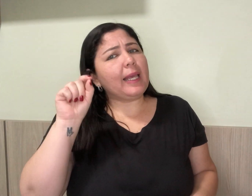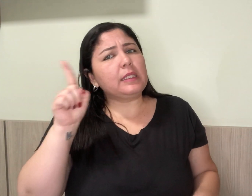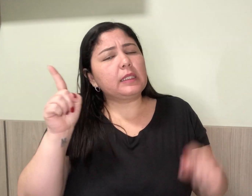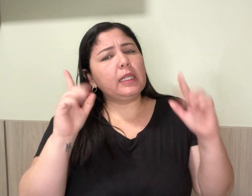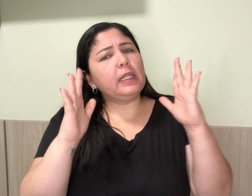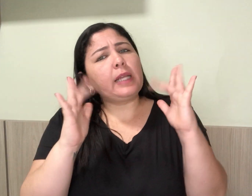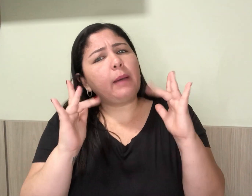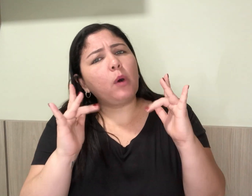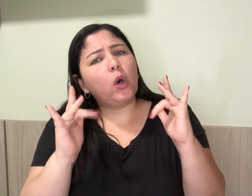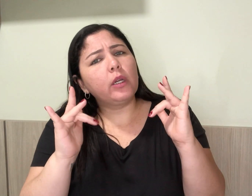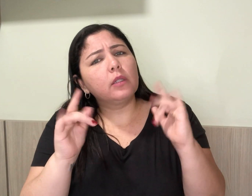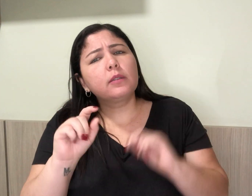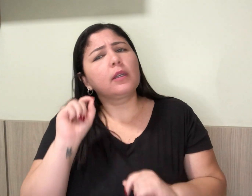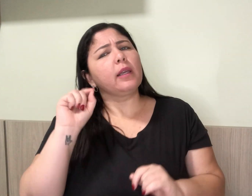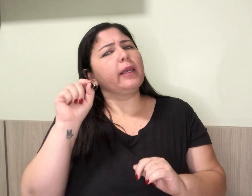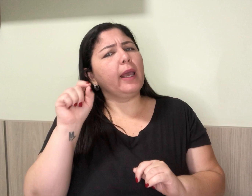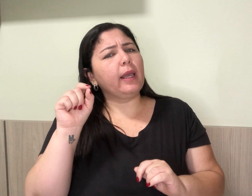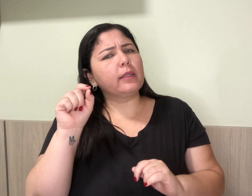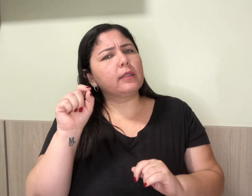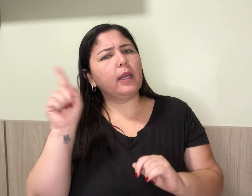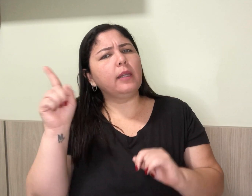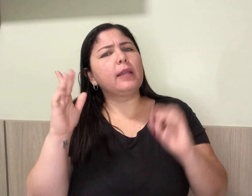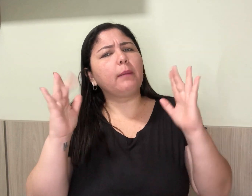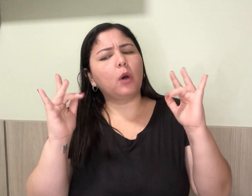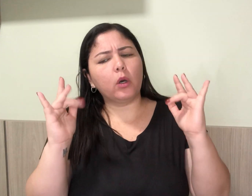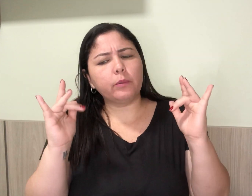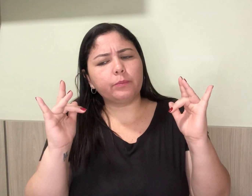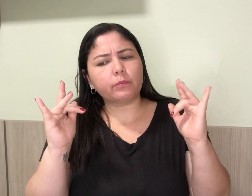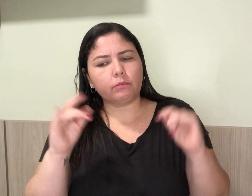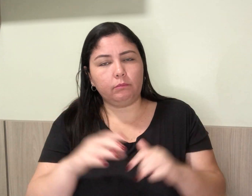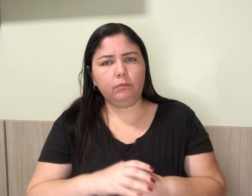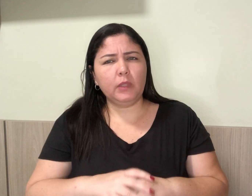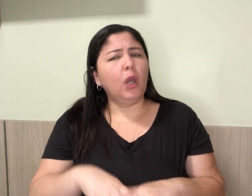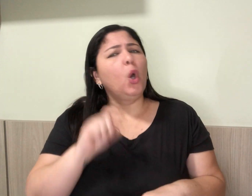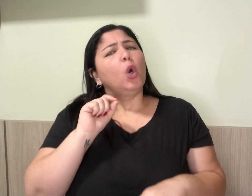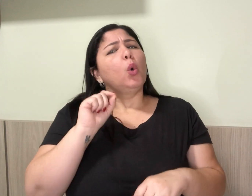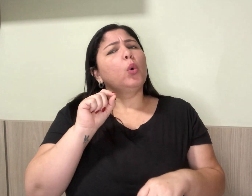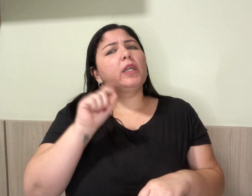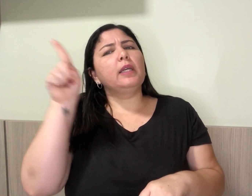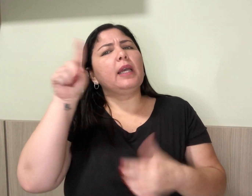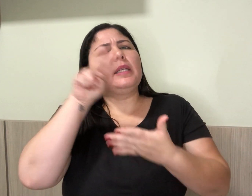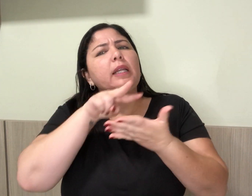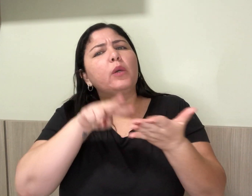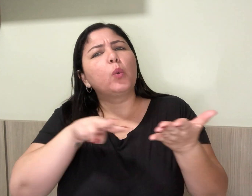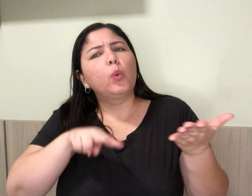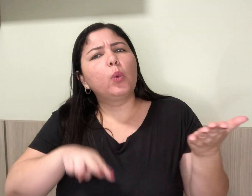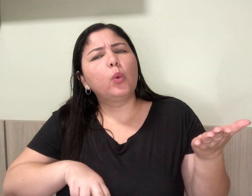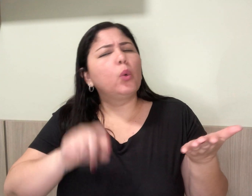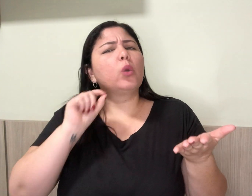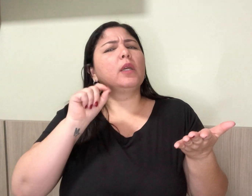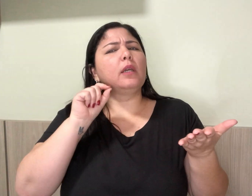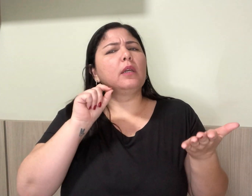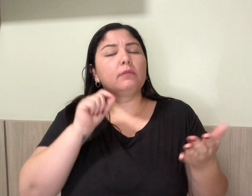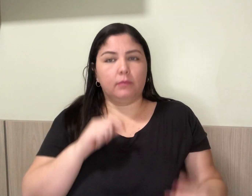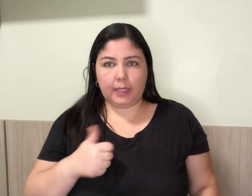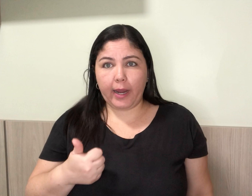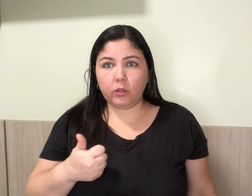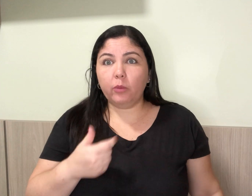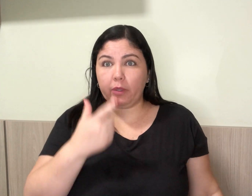Quem que ele namora? Quem ele namora? O que ele leu? O que? Certo? Deu para ver